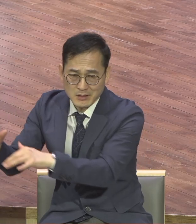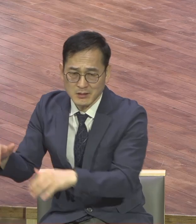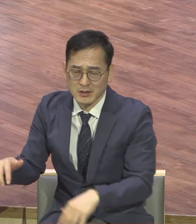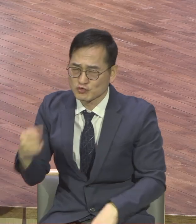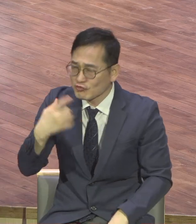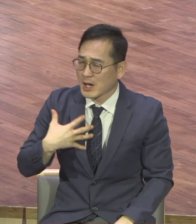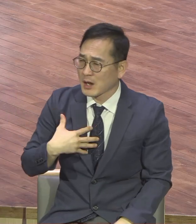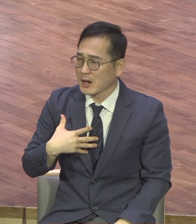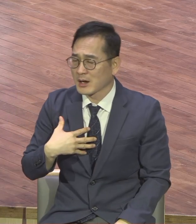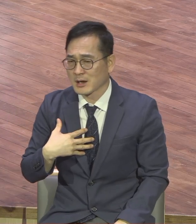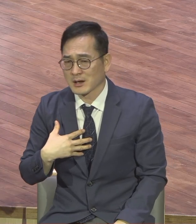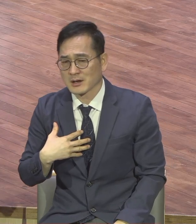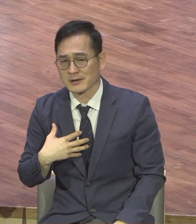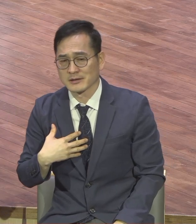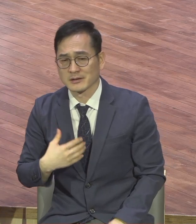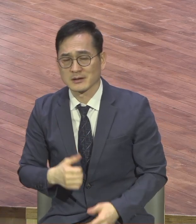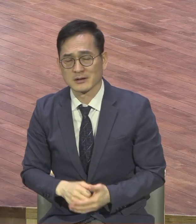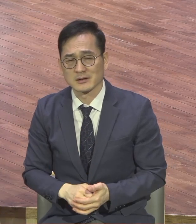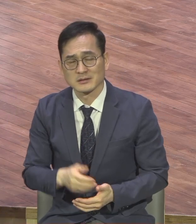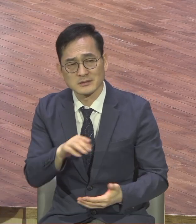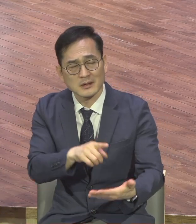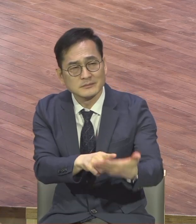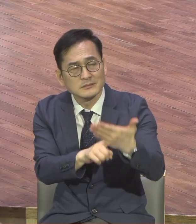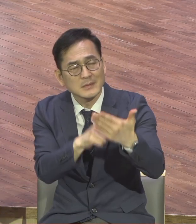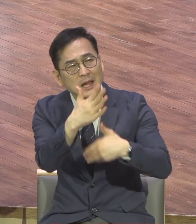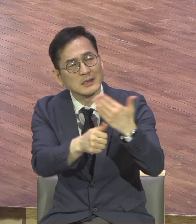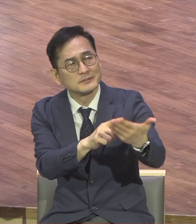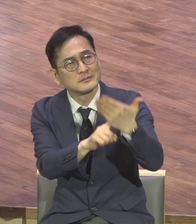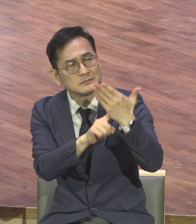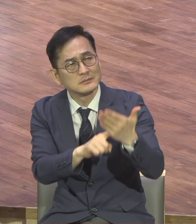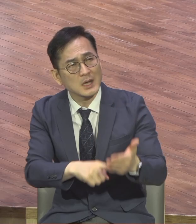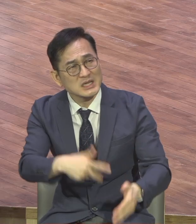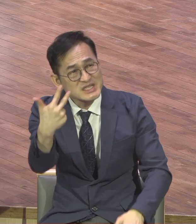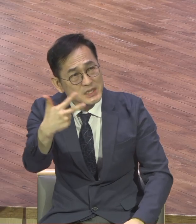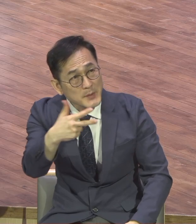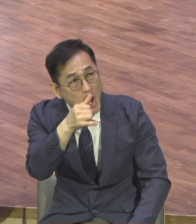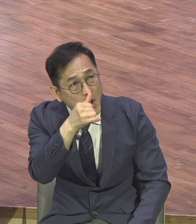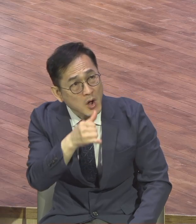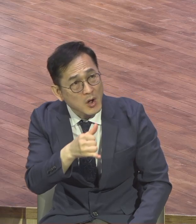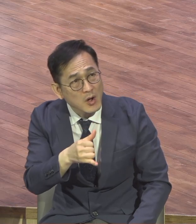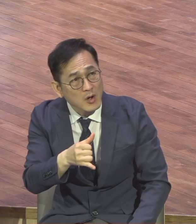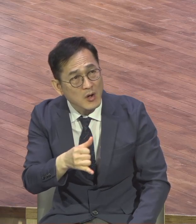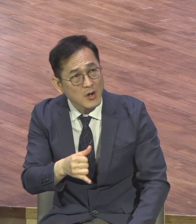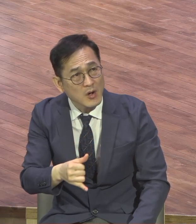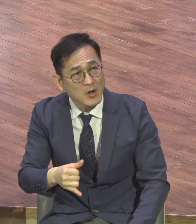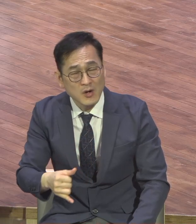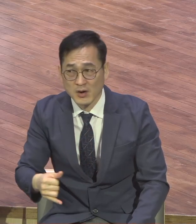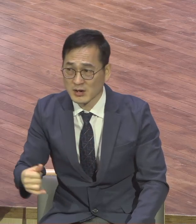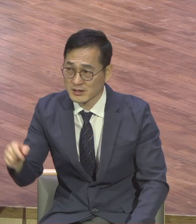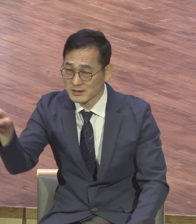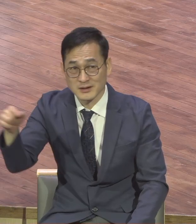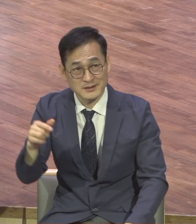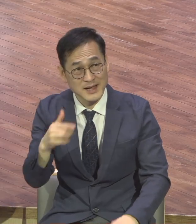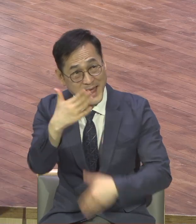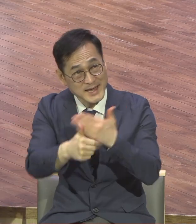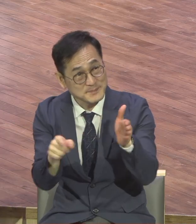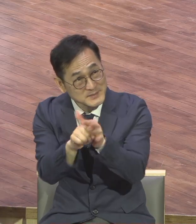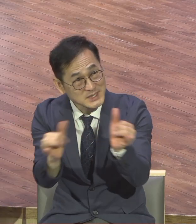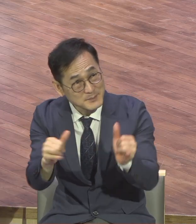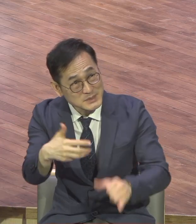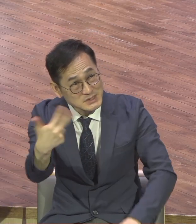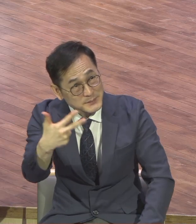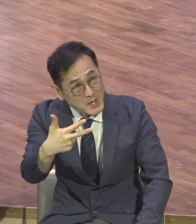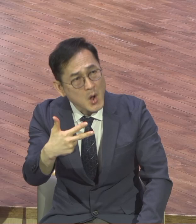하나님께서 바알 앞에 무릎 꿇지 않은 7천명을 하나님이 남겨두셨다는 것입니다. 이것이 하나님의